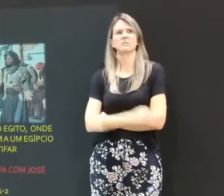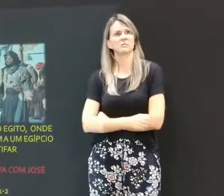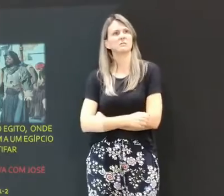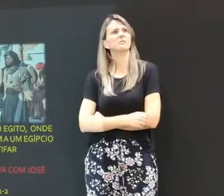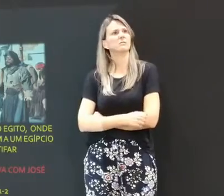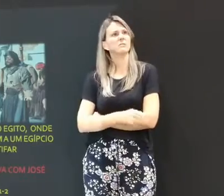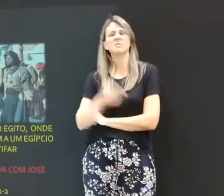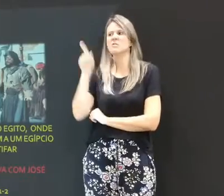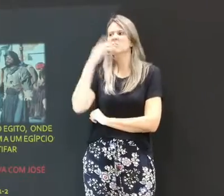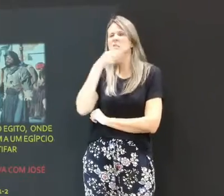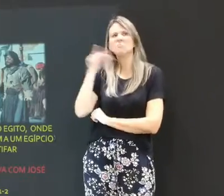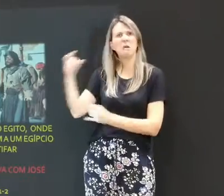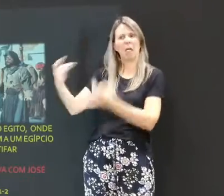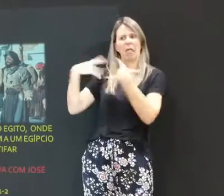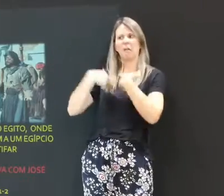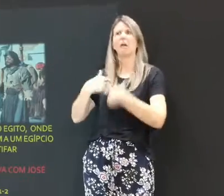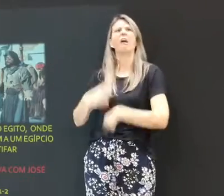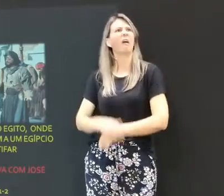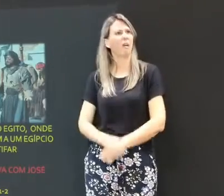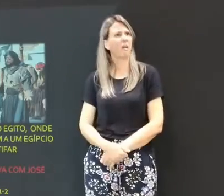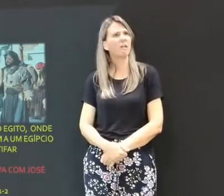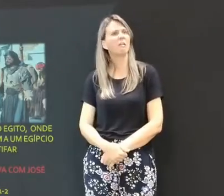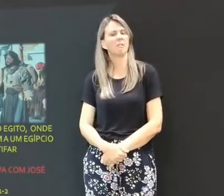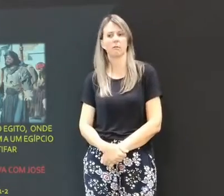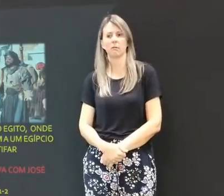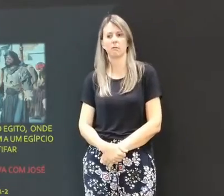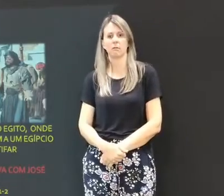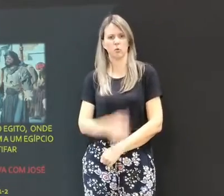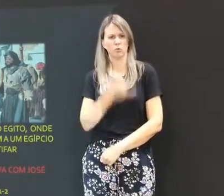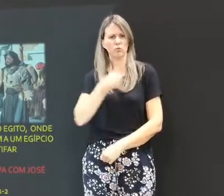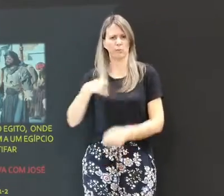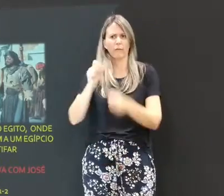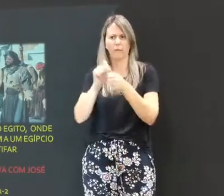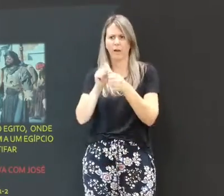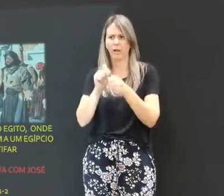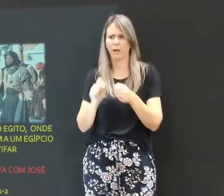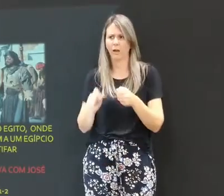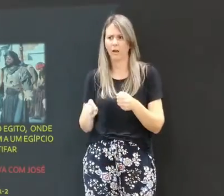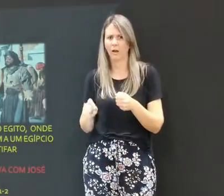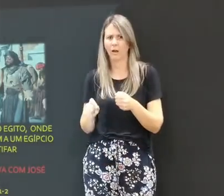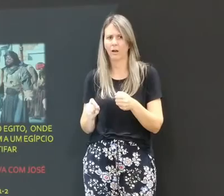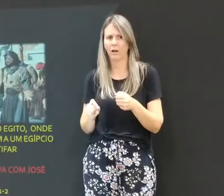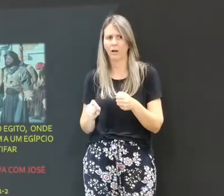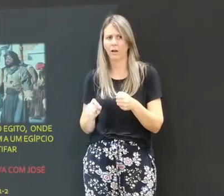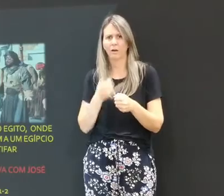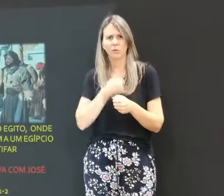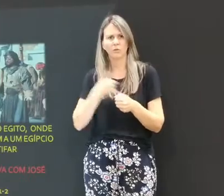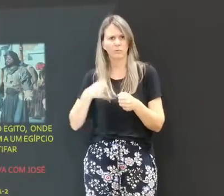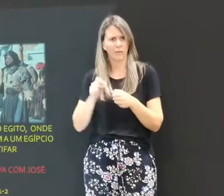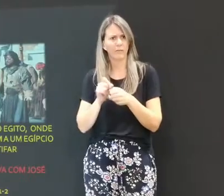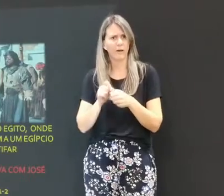de matar eles. Ai, eles me jogaram, me venderam. José fez isso? José fez